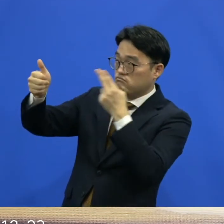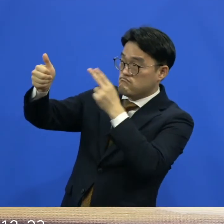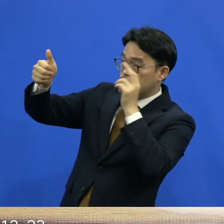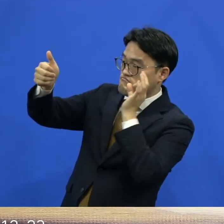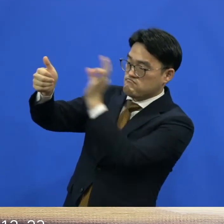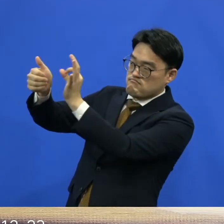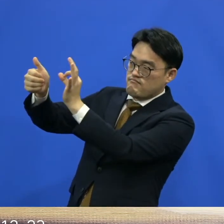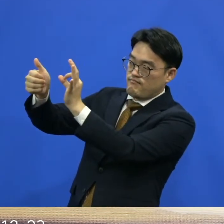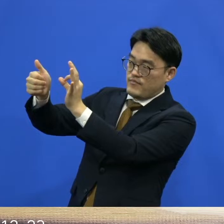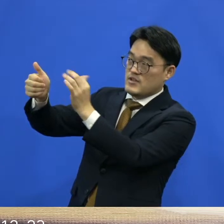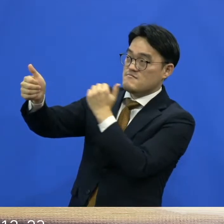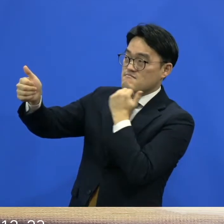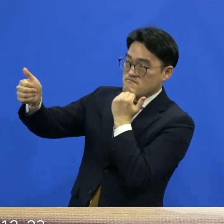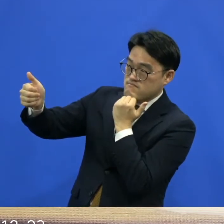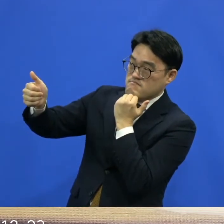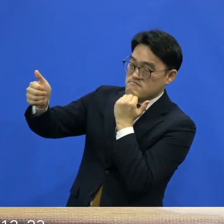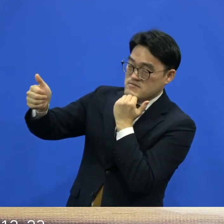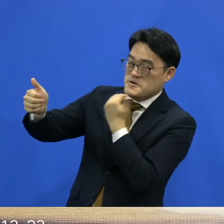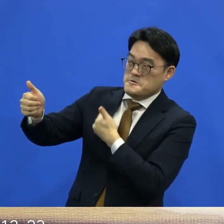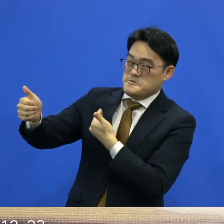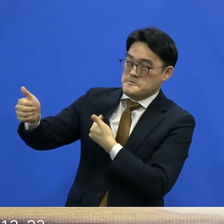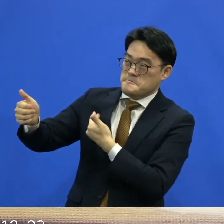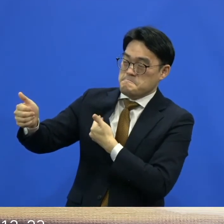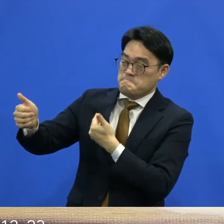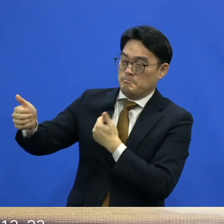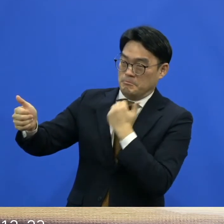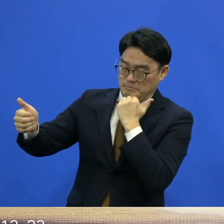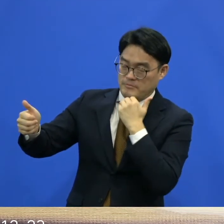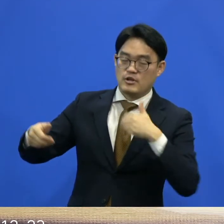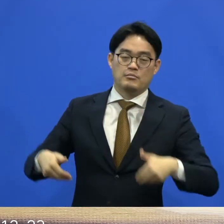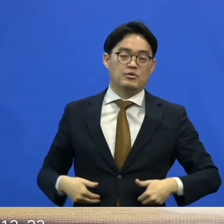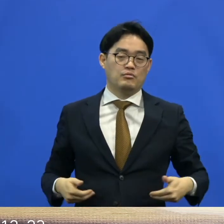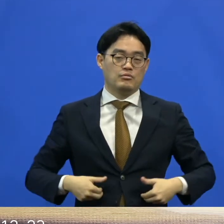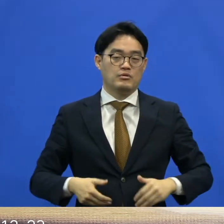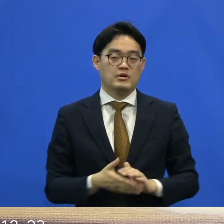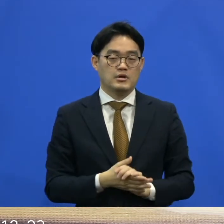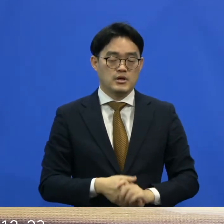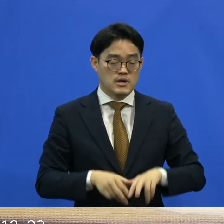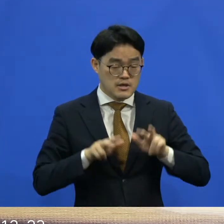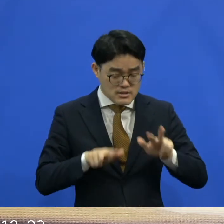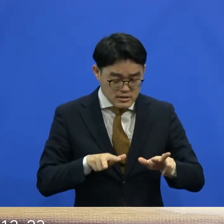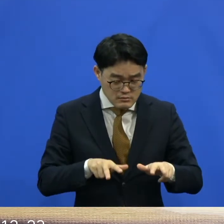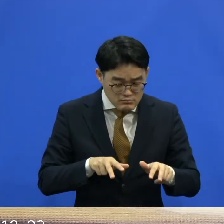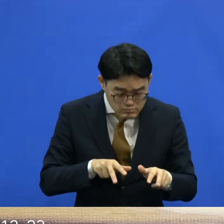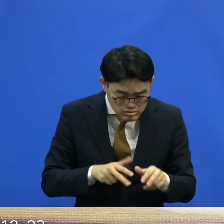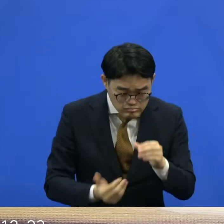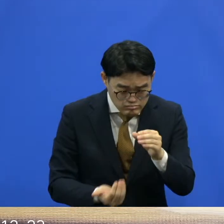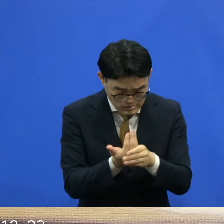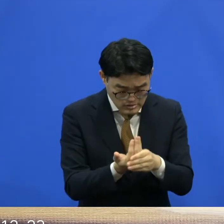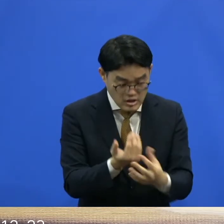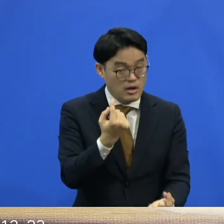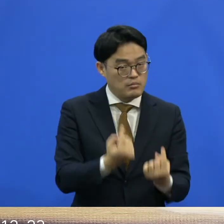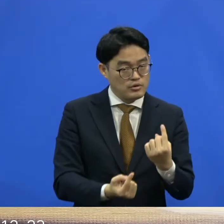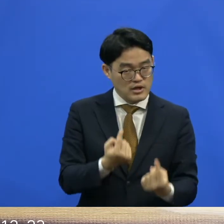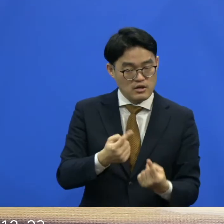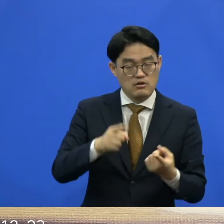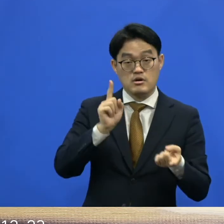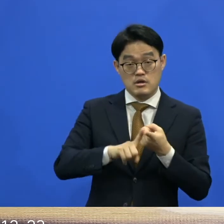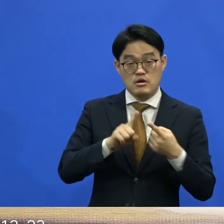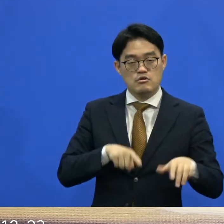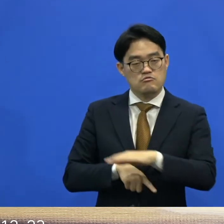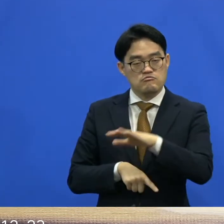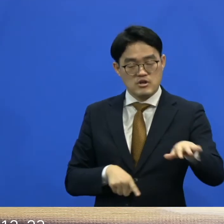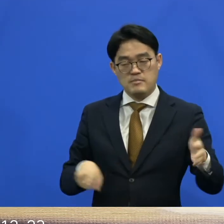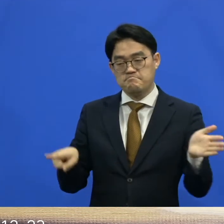포함하는 것입니다. 우리는 일어난 상황보다 그 상황에 대한 믿음, 반응이 중요한 것입니다. 히브리서 5장